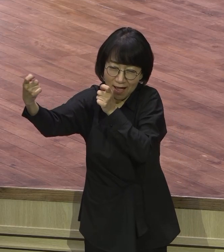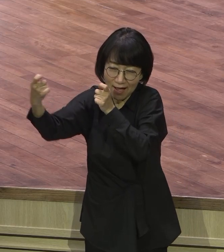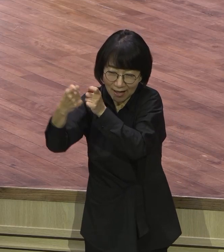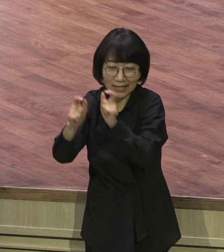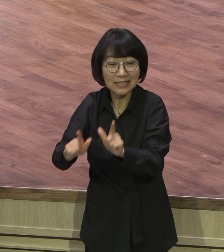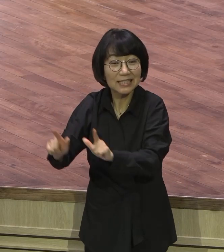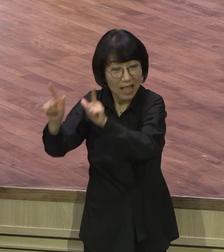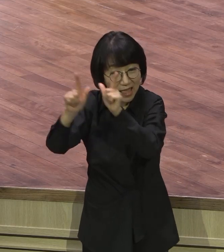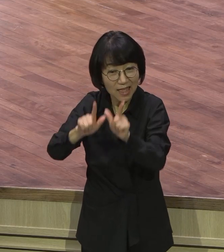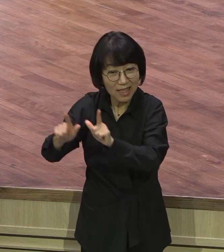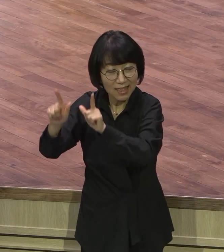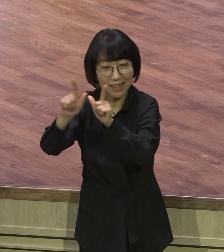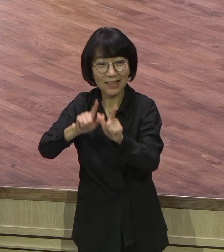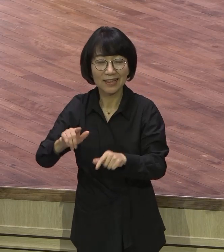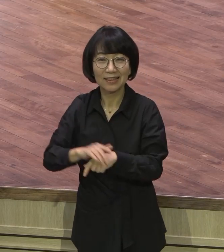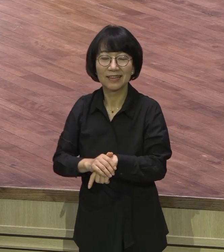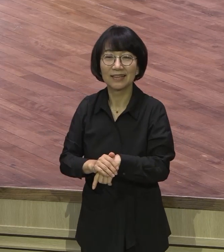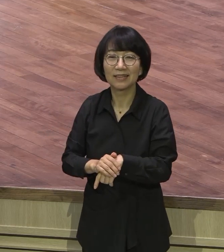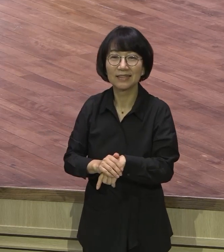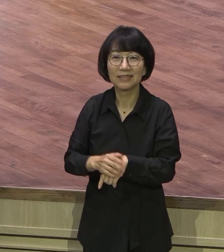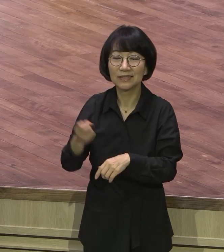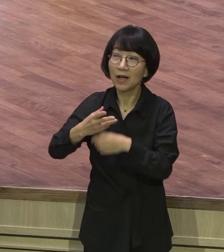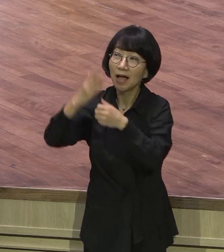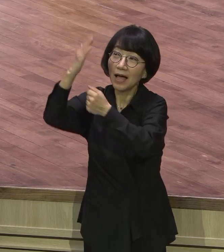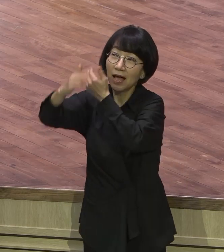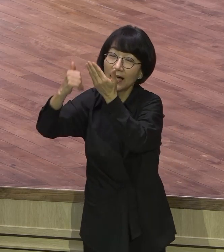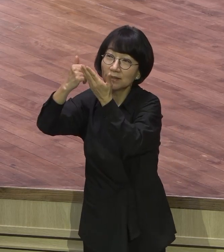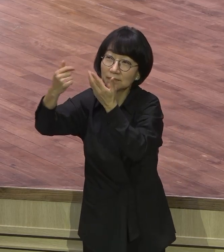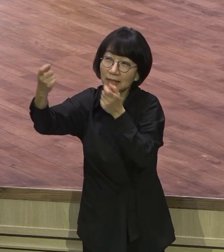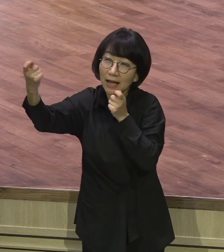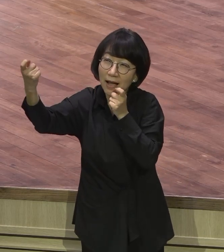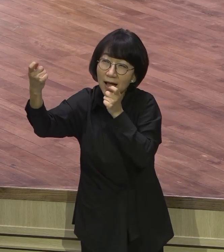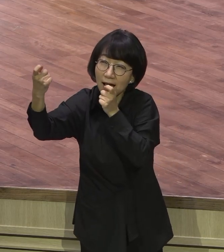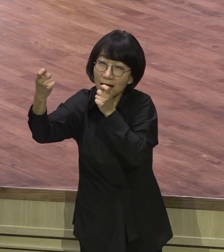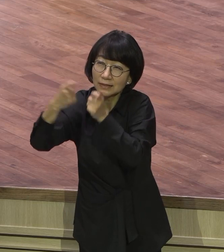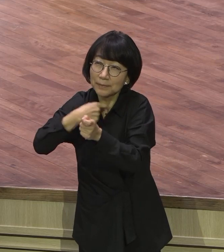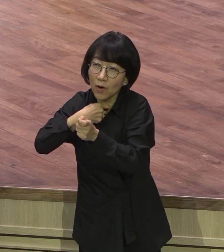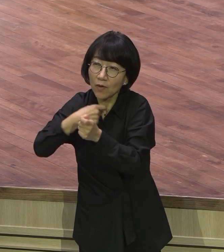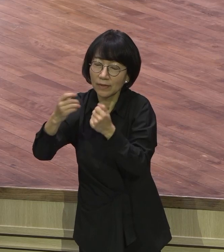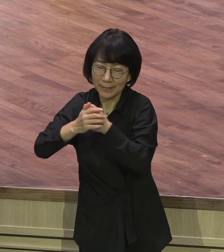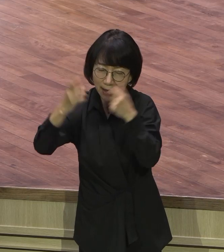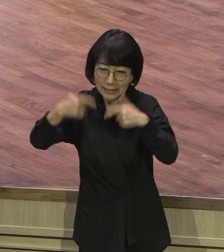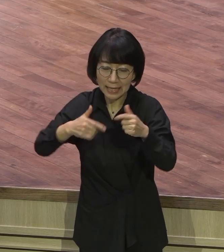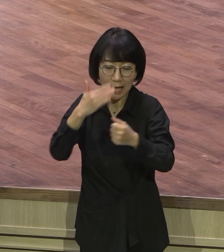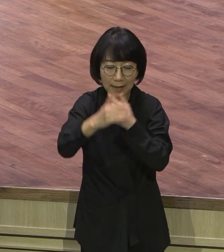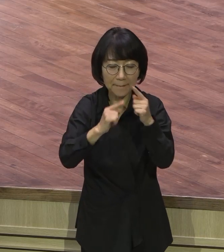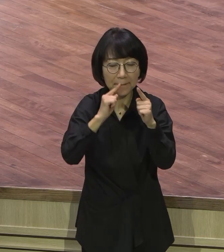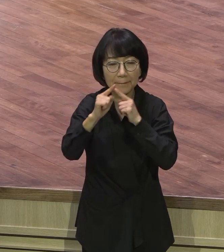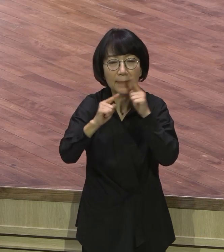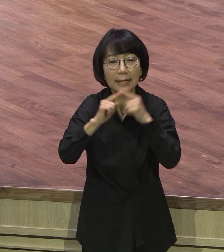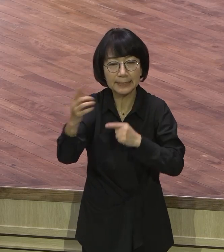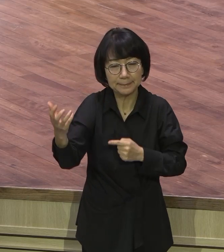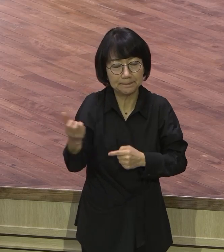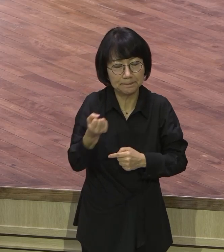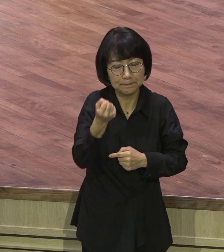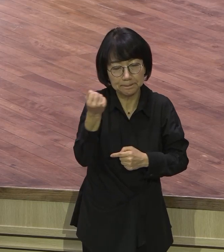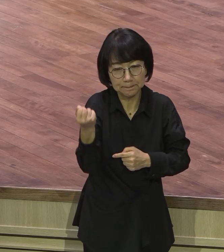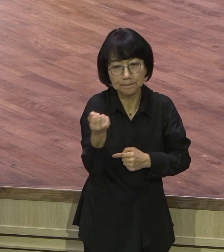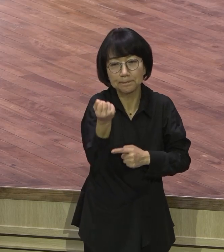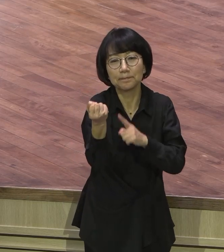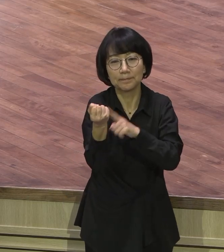그리고 그분과 가까이 자기 위해서 말씀 가운데 서 있는 것이다 그랬어요. 신선한 관계 유지가